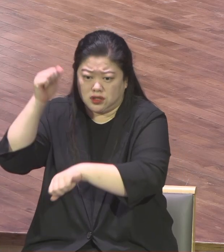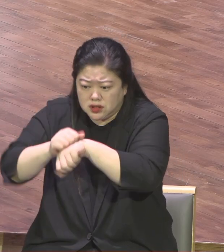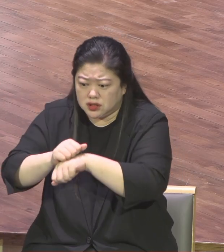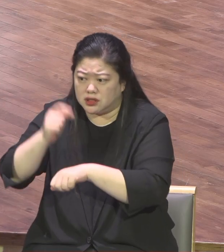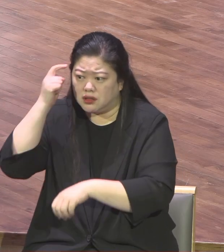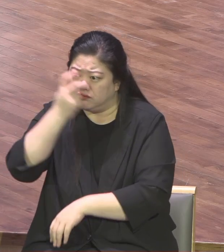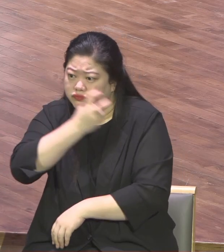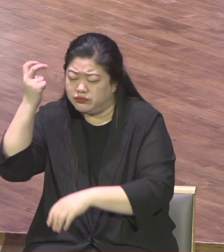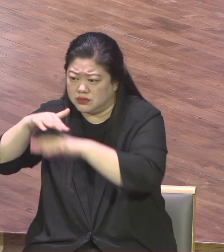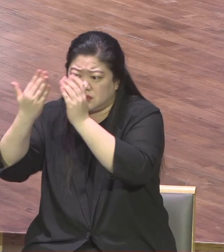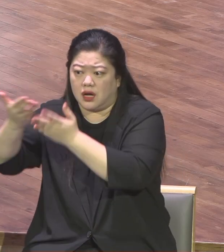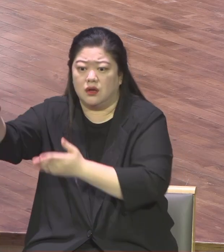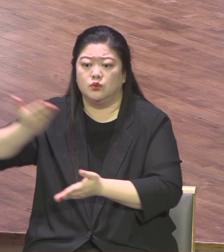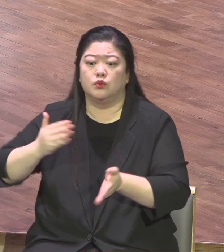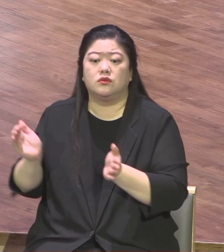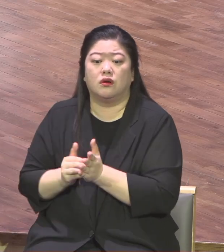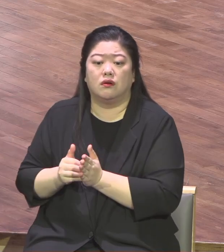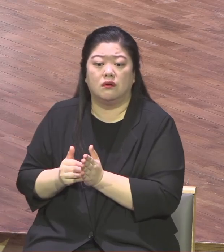어떻게 실패가 됩니까?